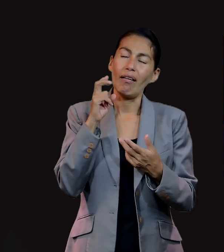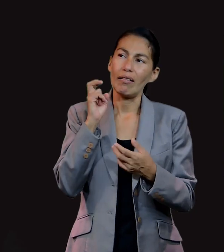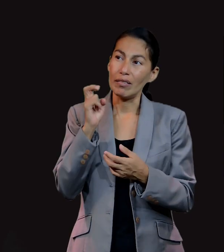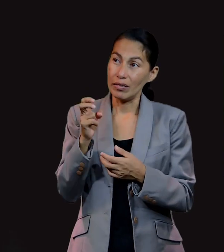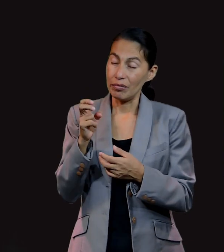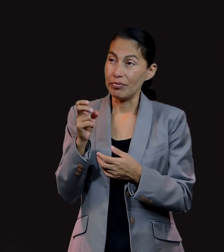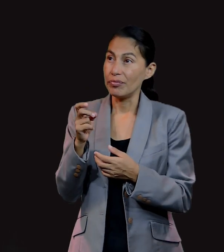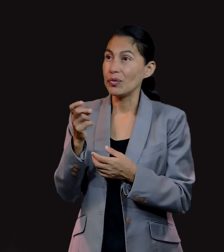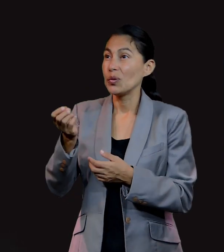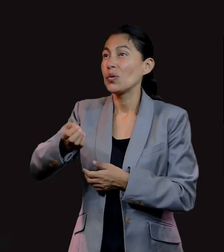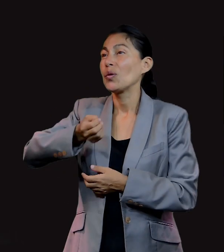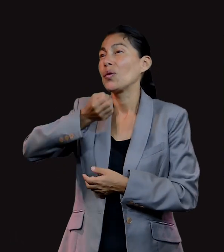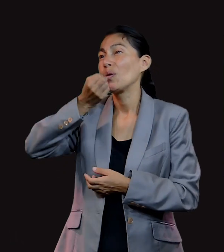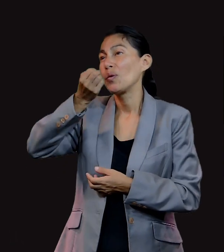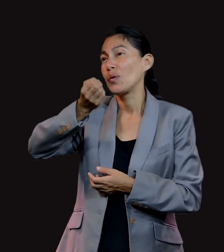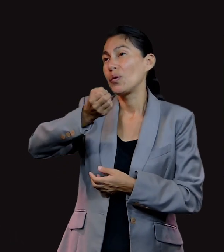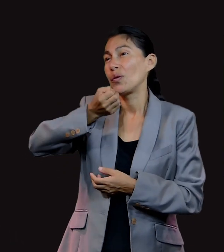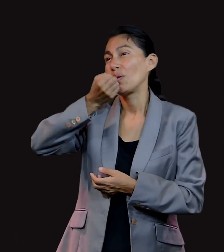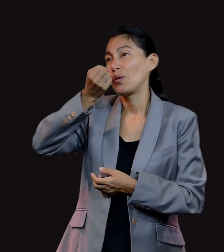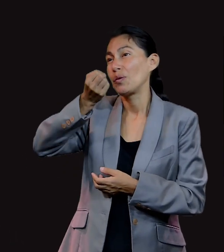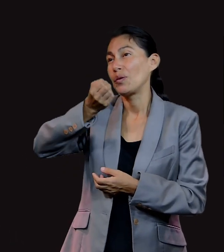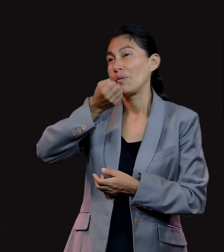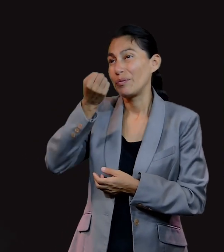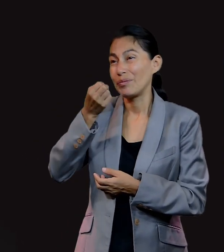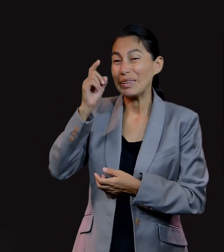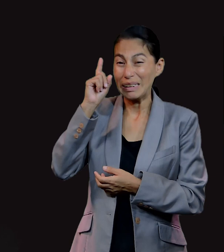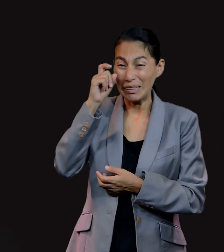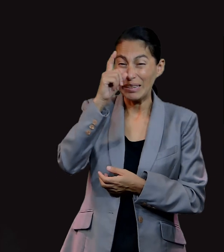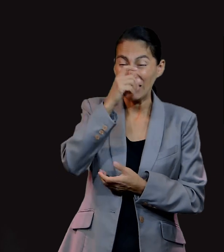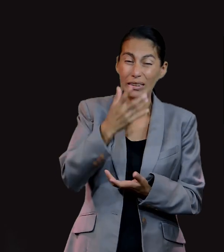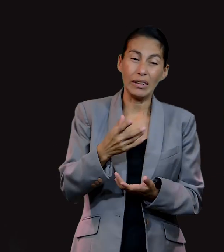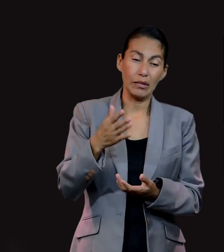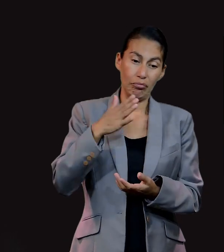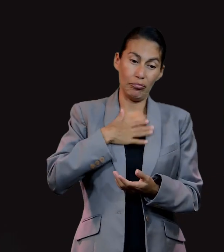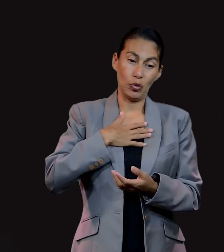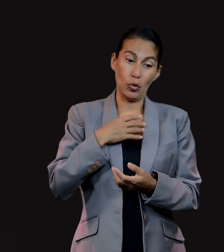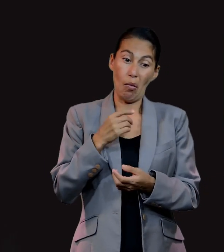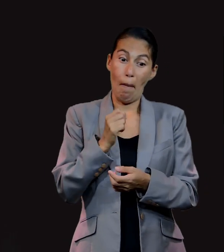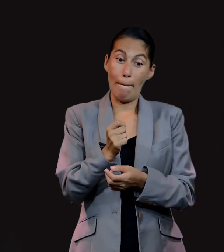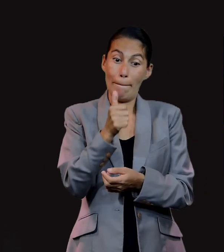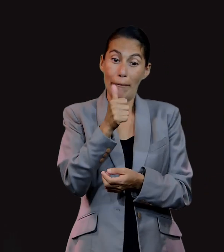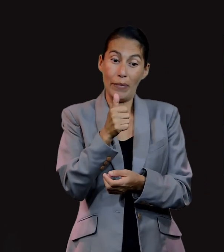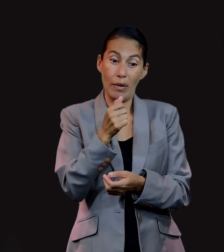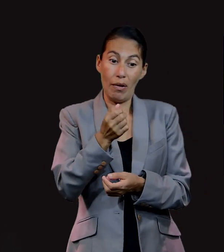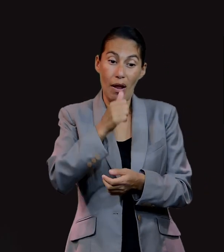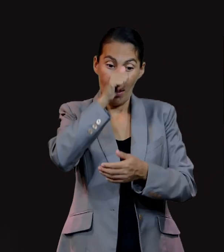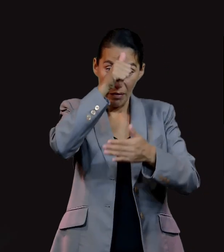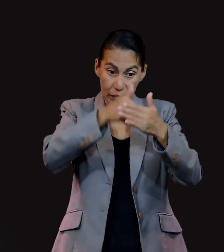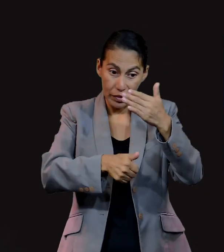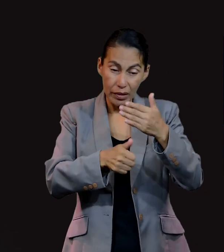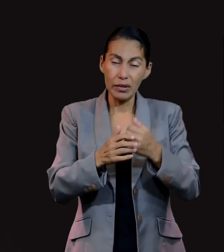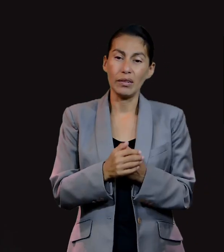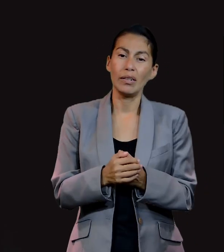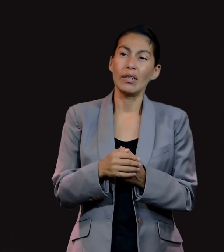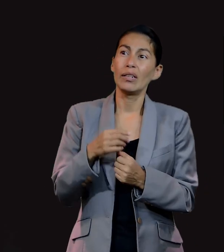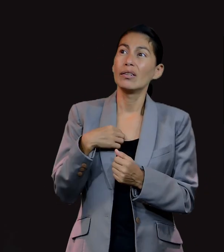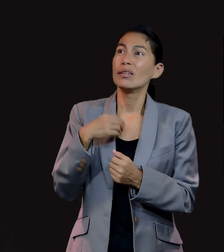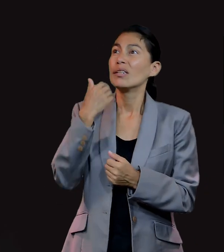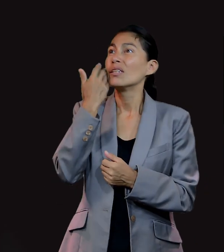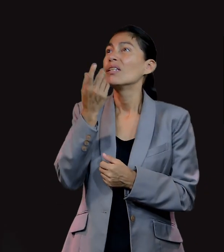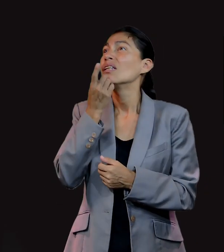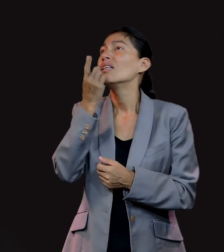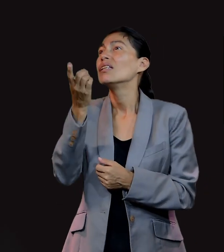desafiante porque en mi familia fui el primero que entró al evangelio y entonces me acuerdo que yo quería